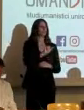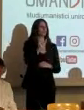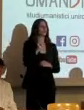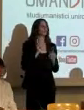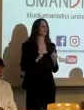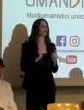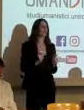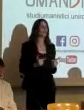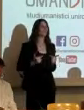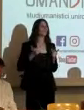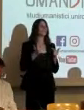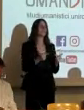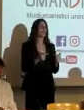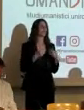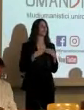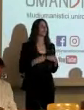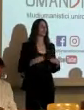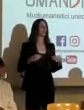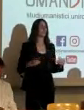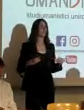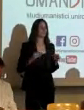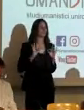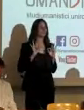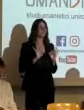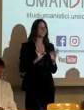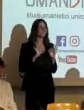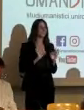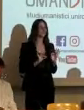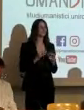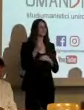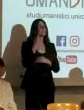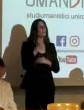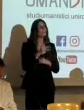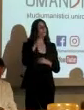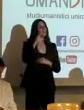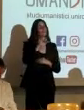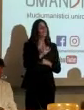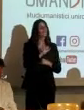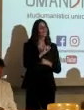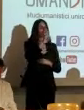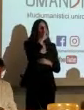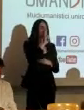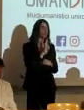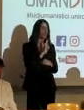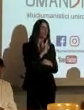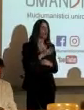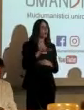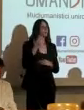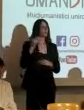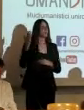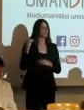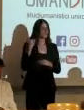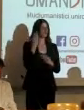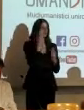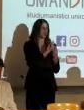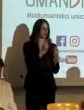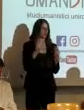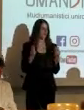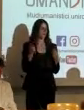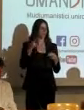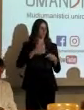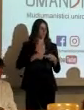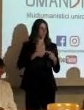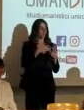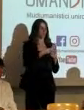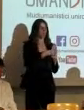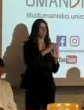strumenti critici per decodificare il ruolo delle immagini e delle opere nel passato, ma soprattutto per poter comprendere il